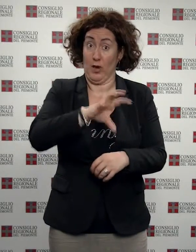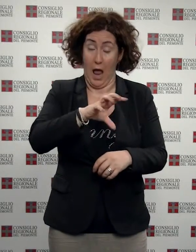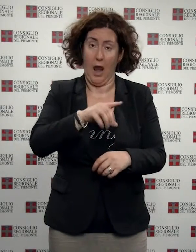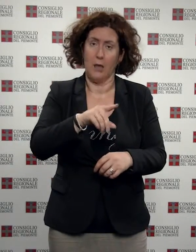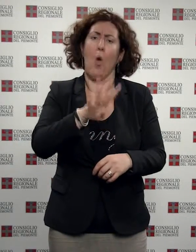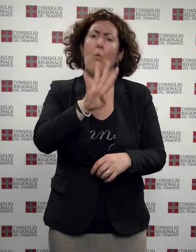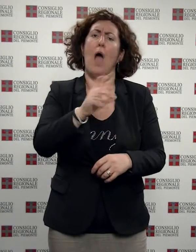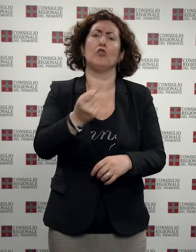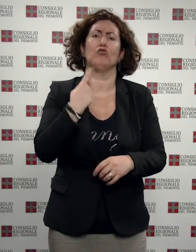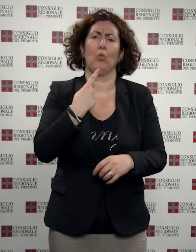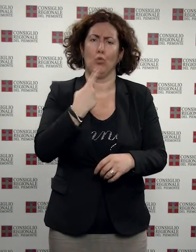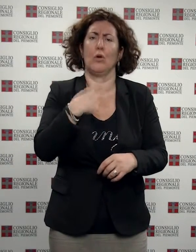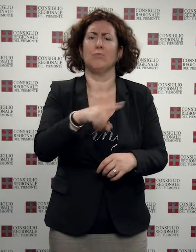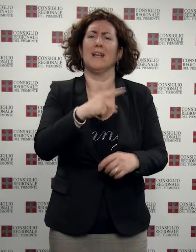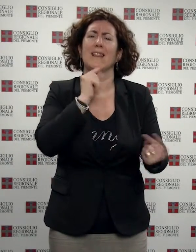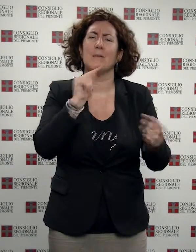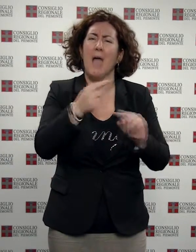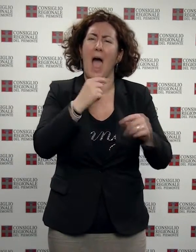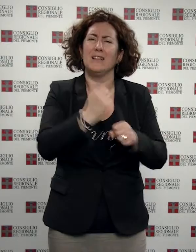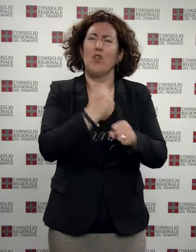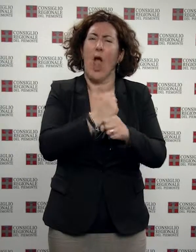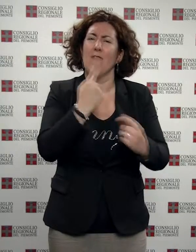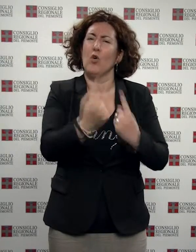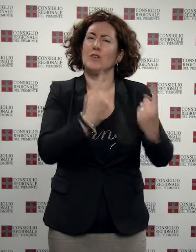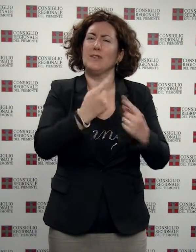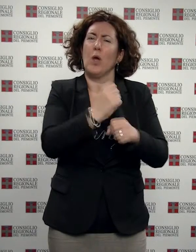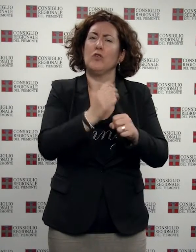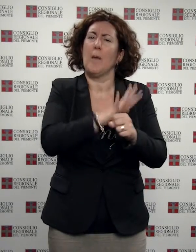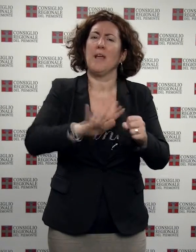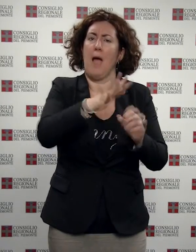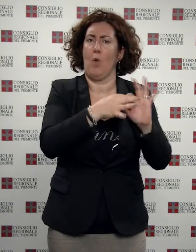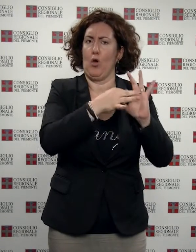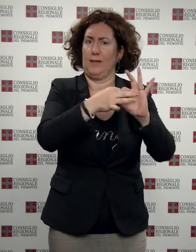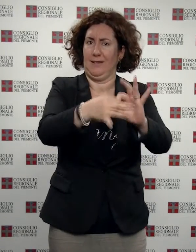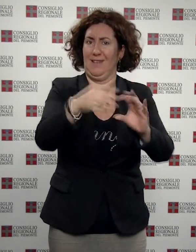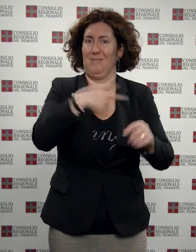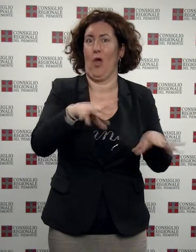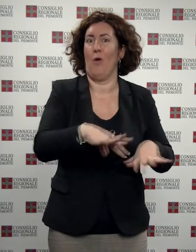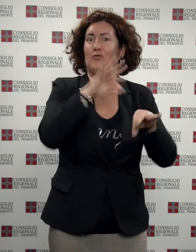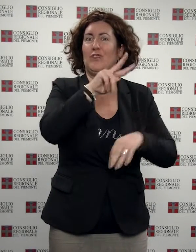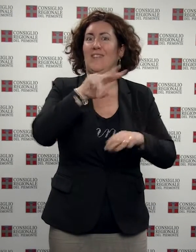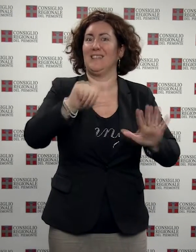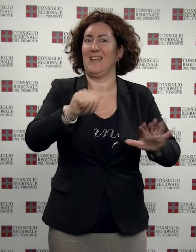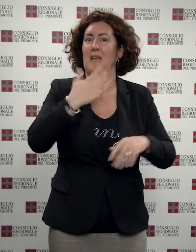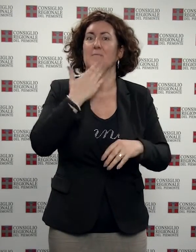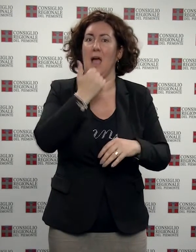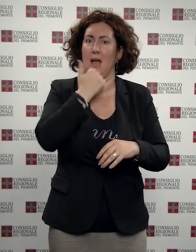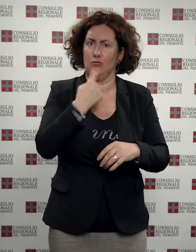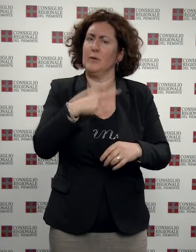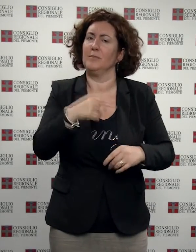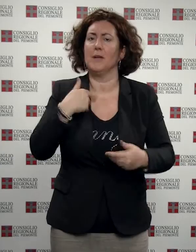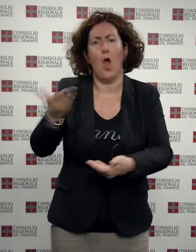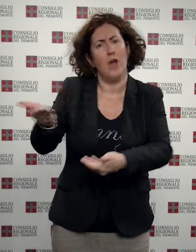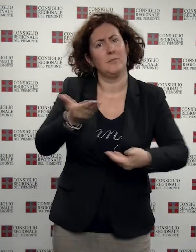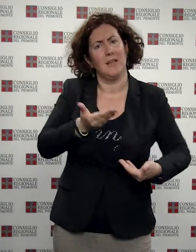seduta del 4 giugno il dibattito sulla condizione del lavoro in Piemonte iniziato il 26 maggio. Sull'argomento ospitiamo il direttore della Voce